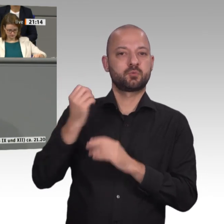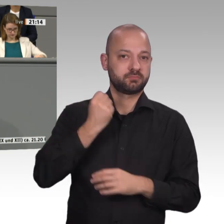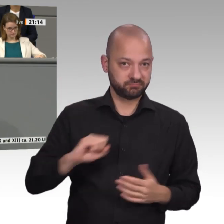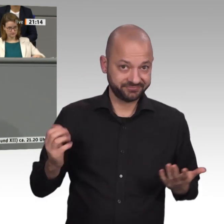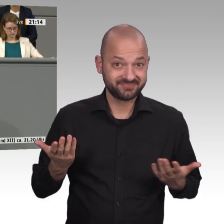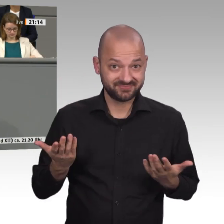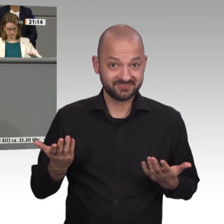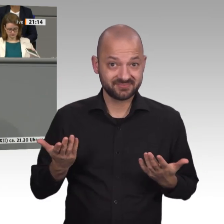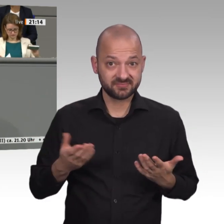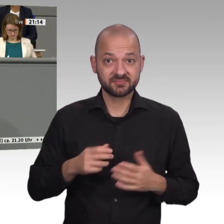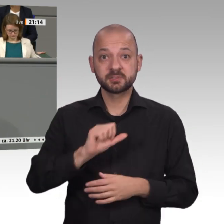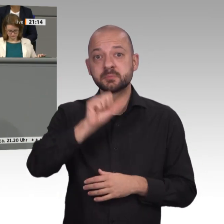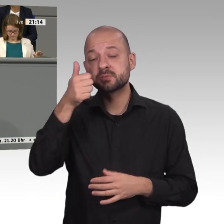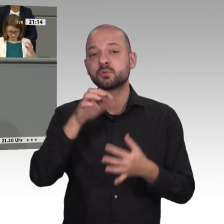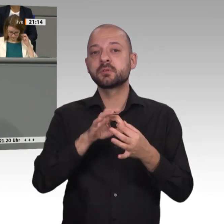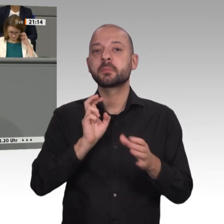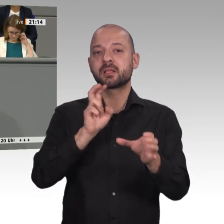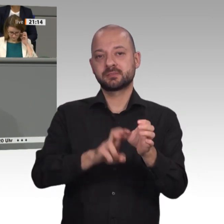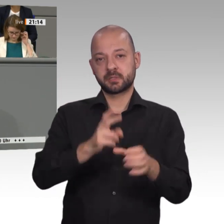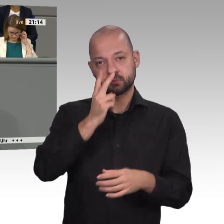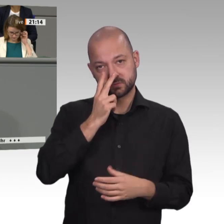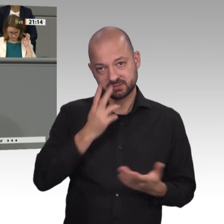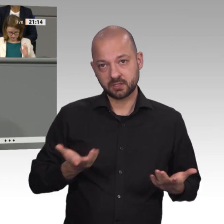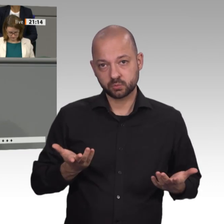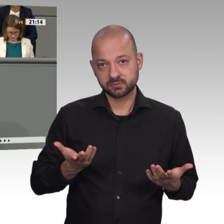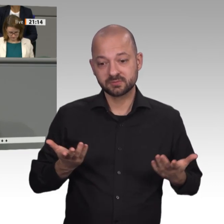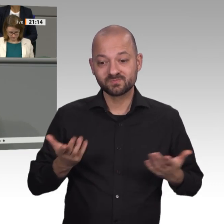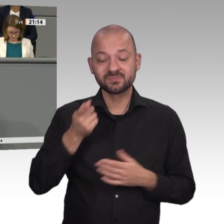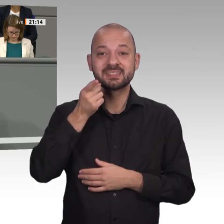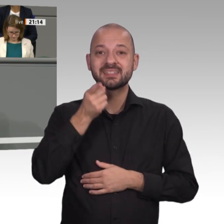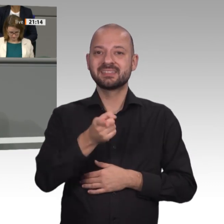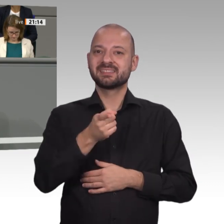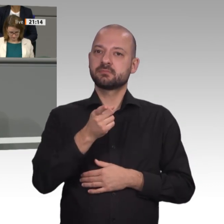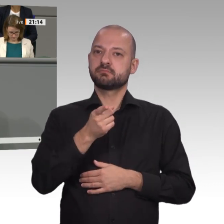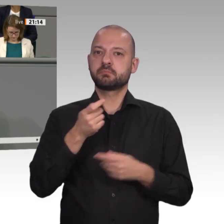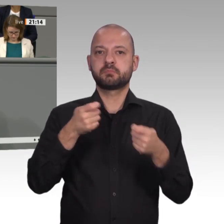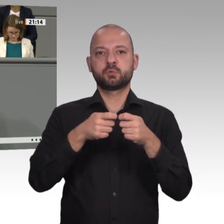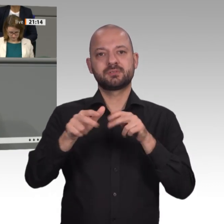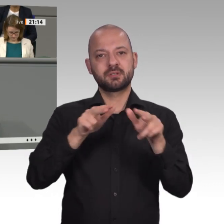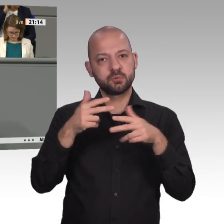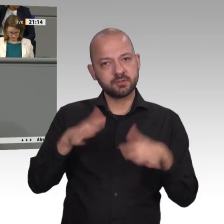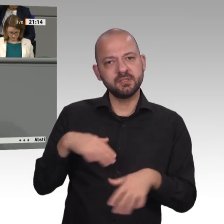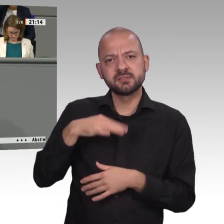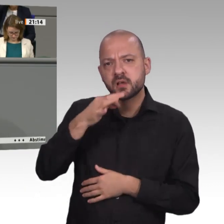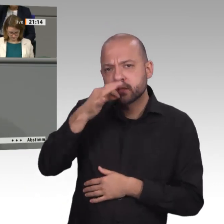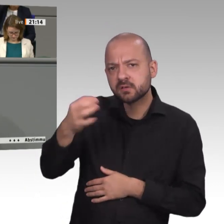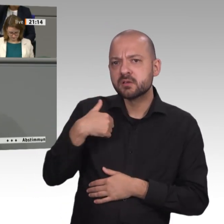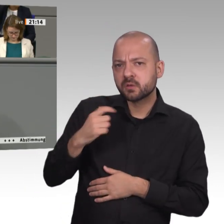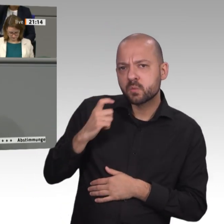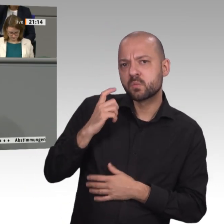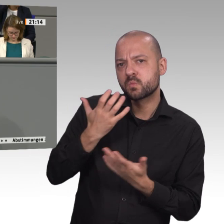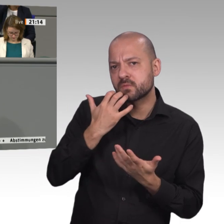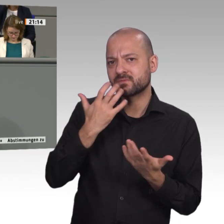Dokumenten betrifft. Nun aber zu den heute hier zu beratenden Anträgen und dem Gesetzentwurf. Die